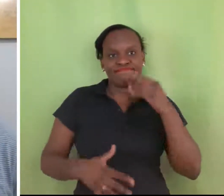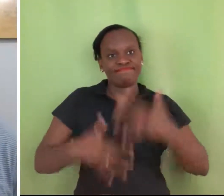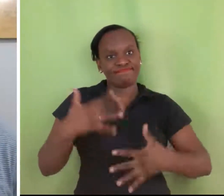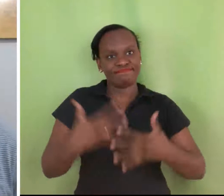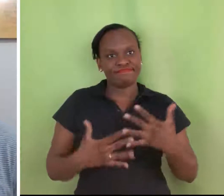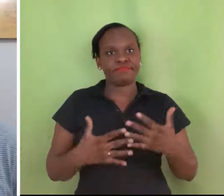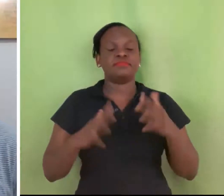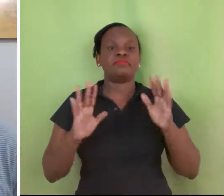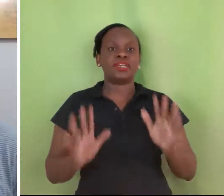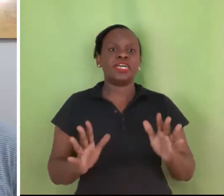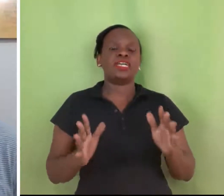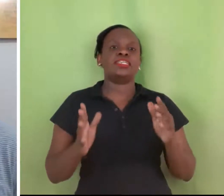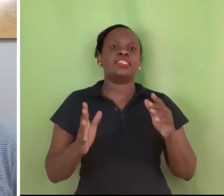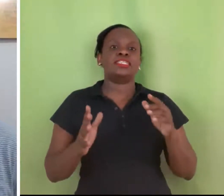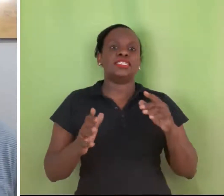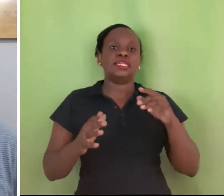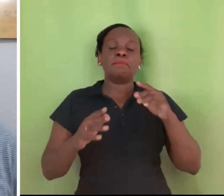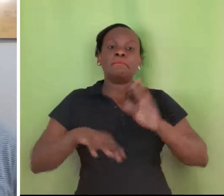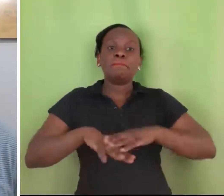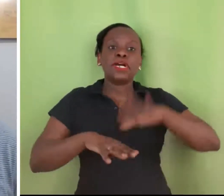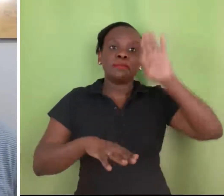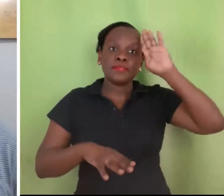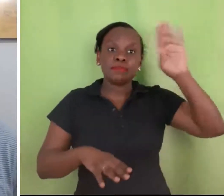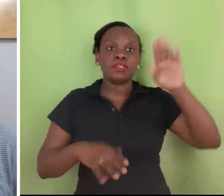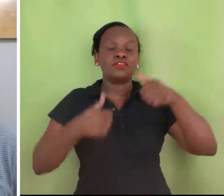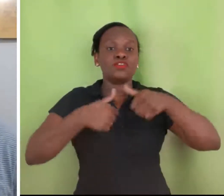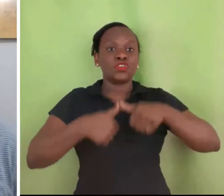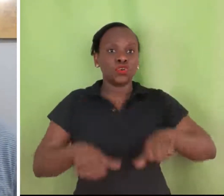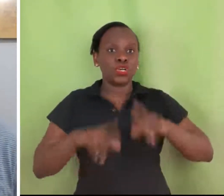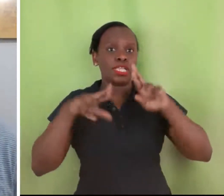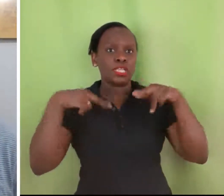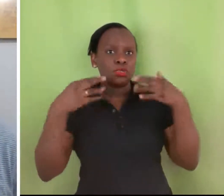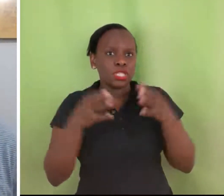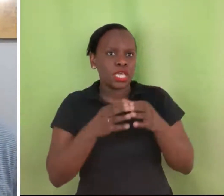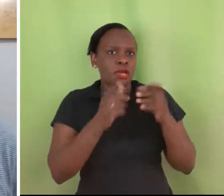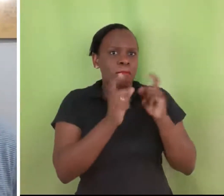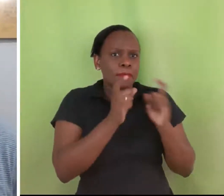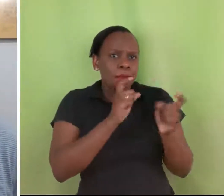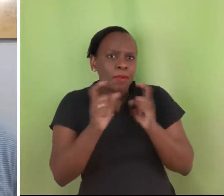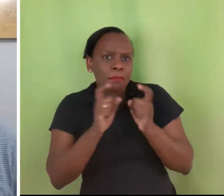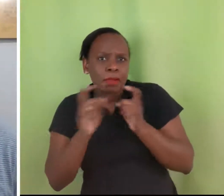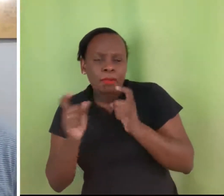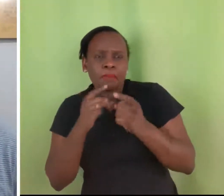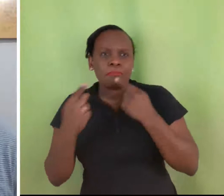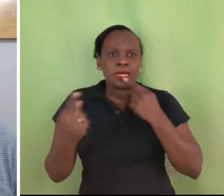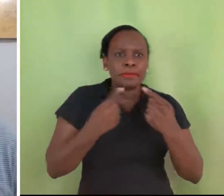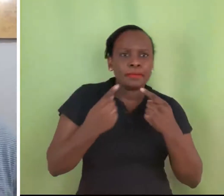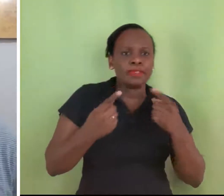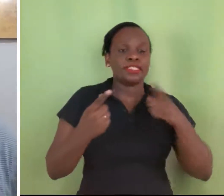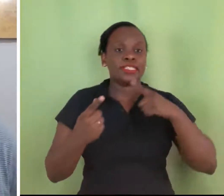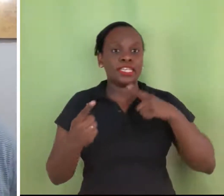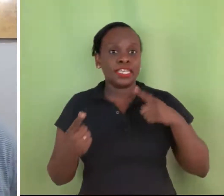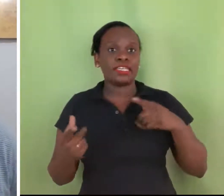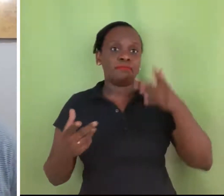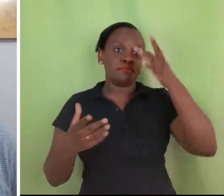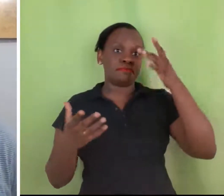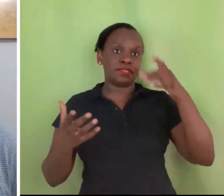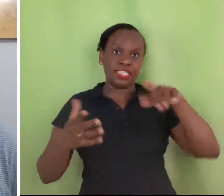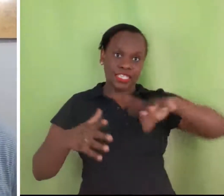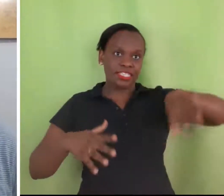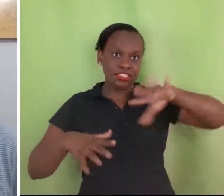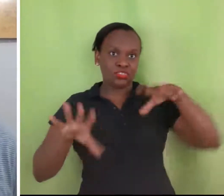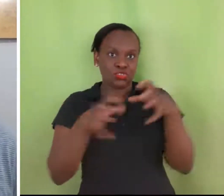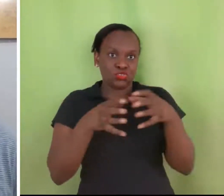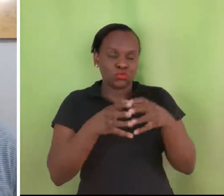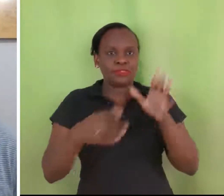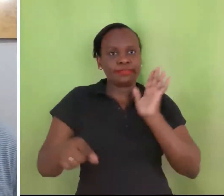Eles ficaram muito mais mesmo em reuniões, né, em debates que existiam entre aquelas pessoas